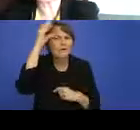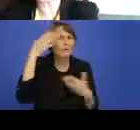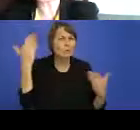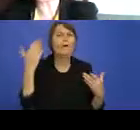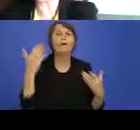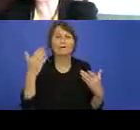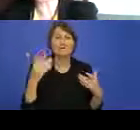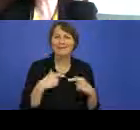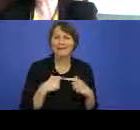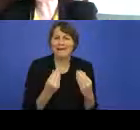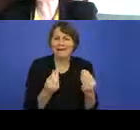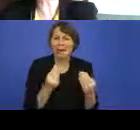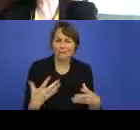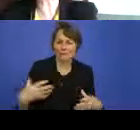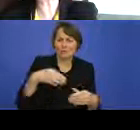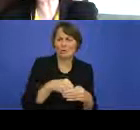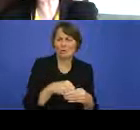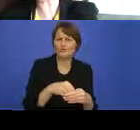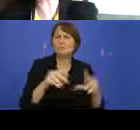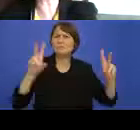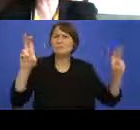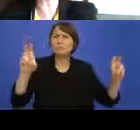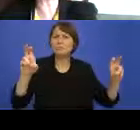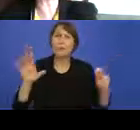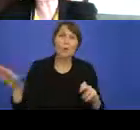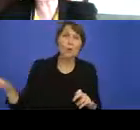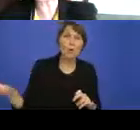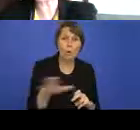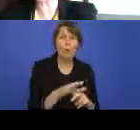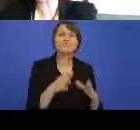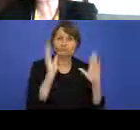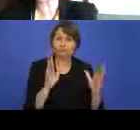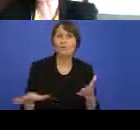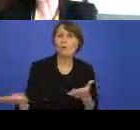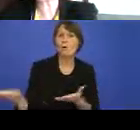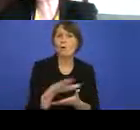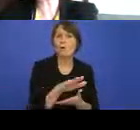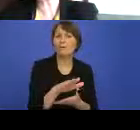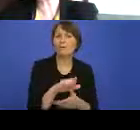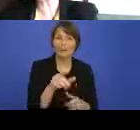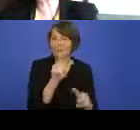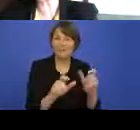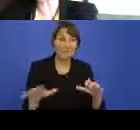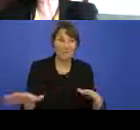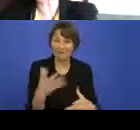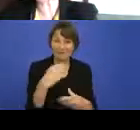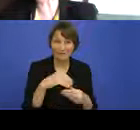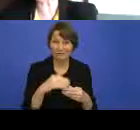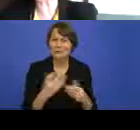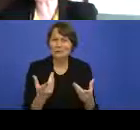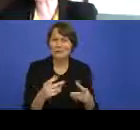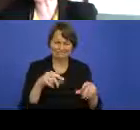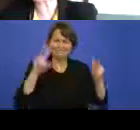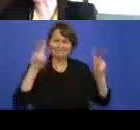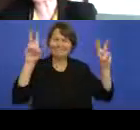été adopté par l'UNESCO, sans exception. Tout le monde sans exception. C'est-à-dire que toutes les